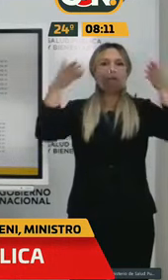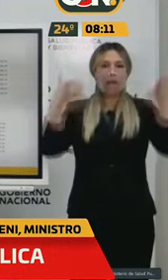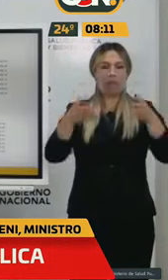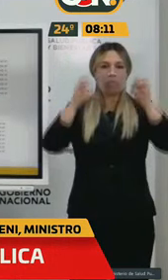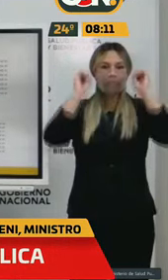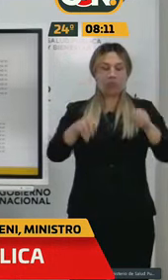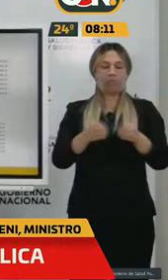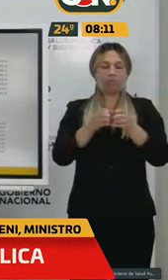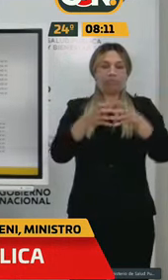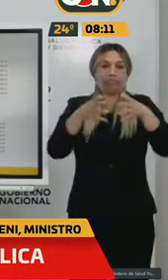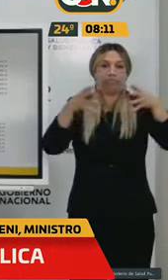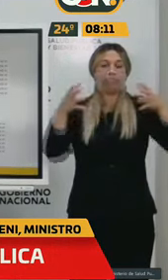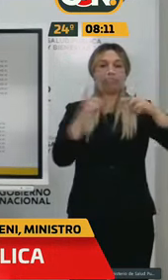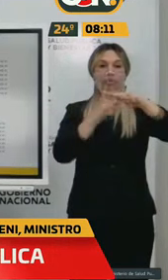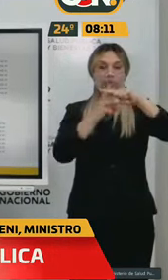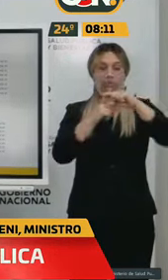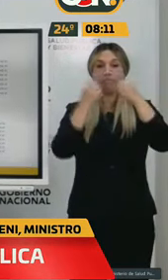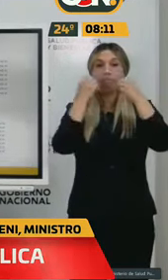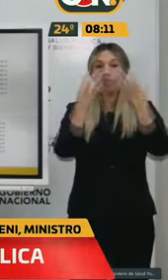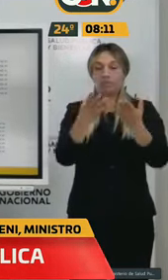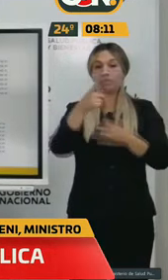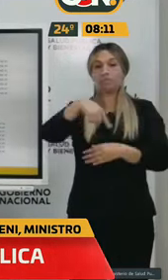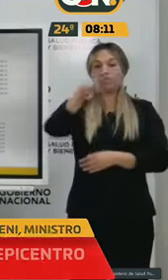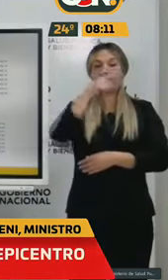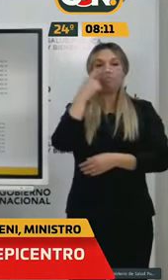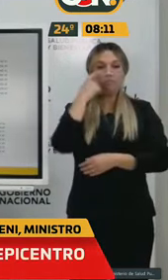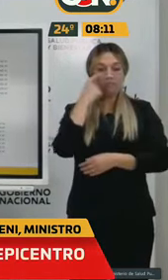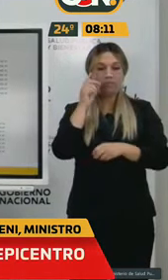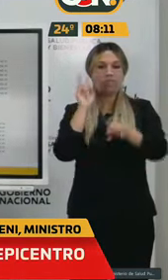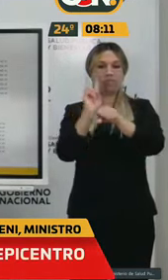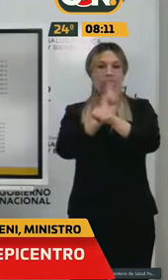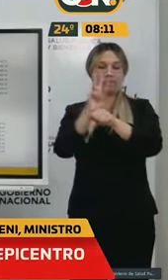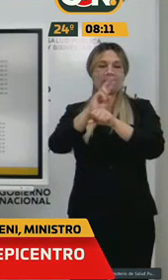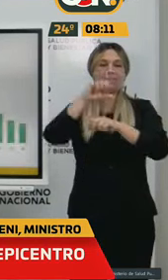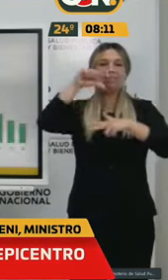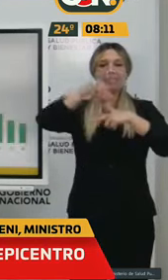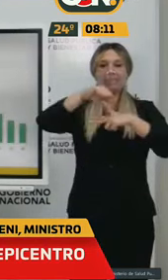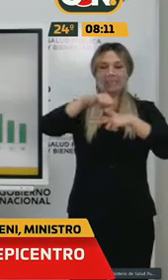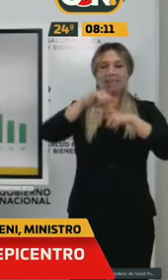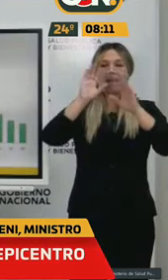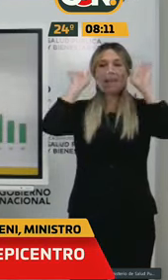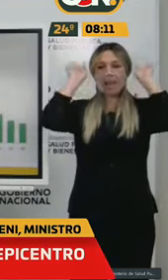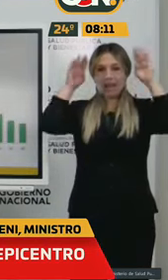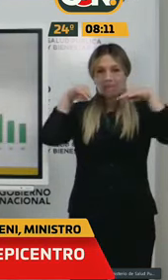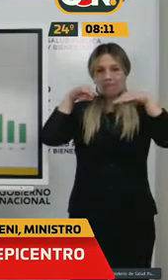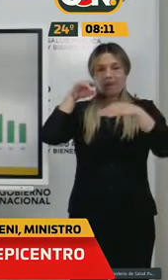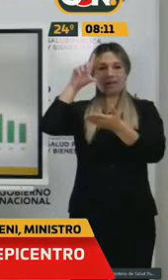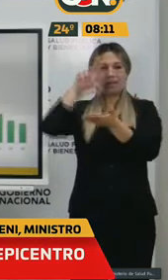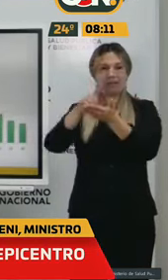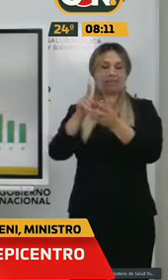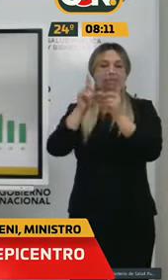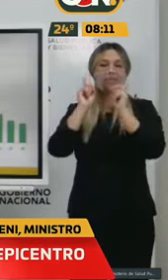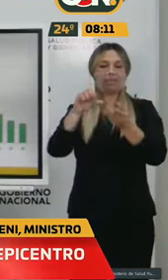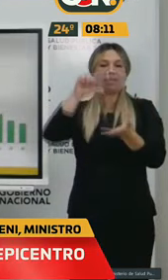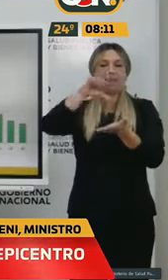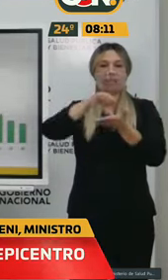el toque de atención es para todos los departamentos, para todos los distritos de Central y ciertamente para la capital del